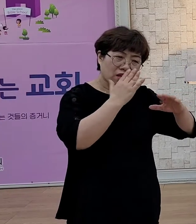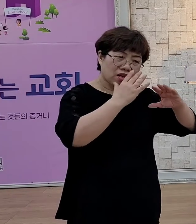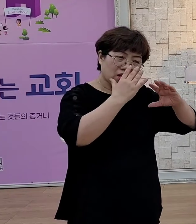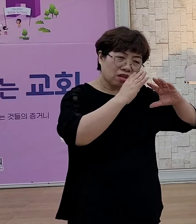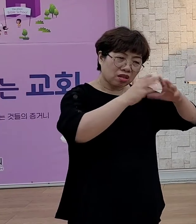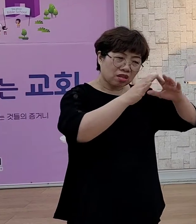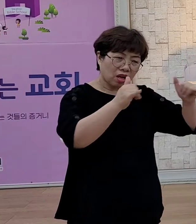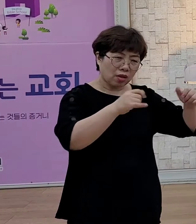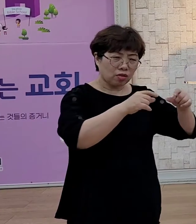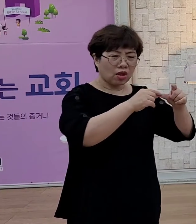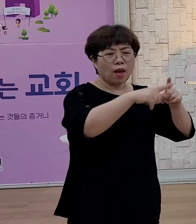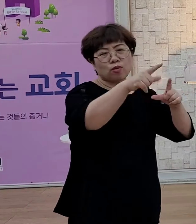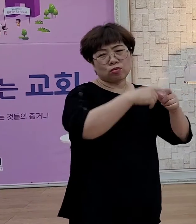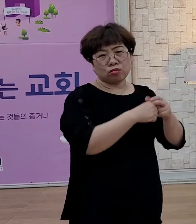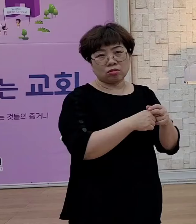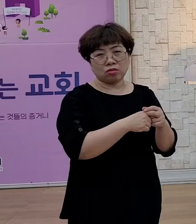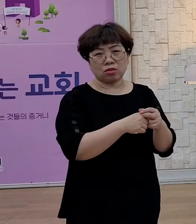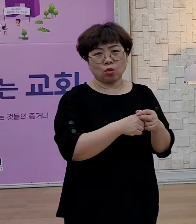막 농작물이 타들어가요.